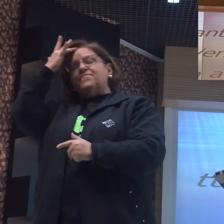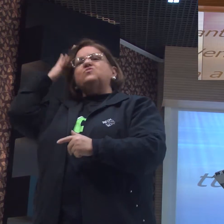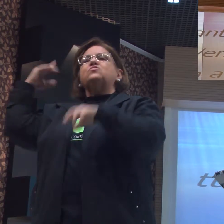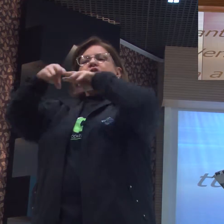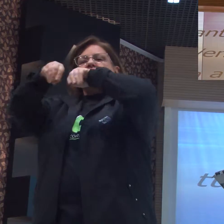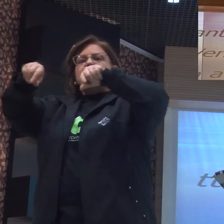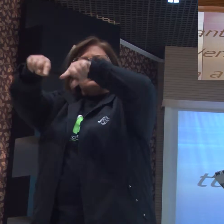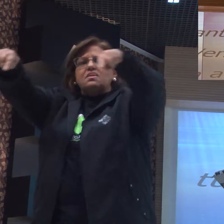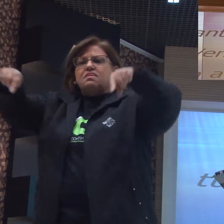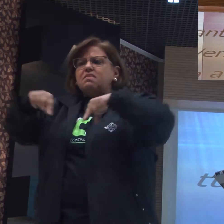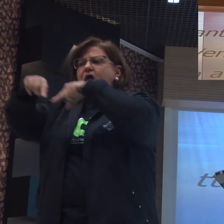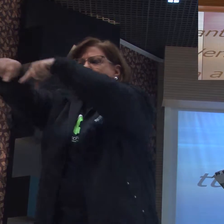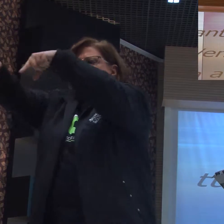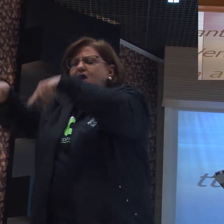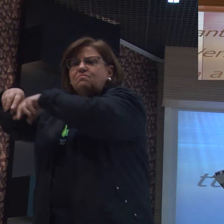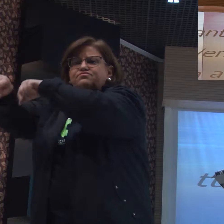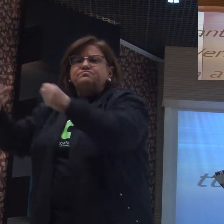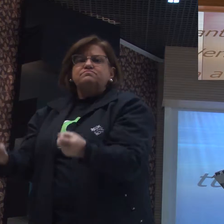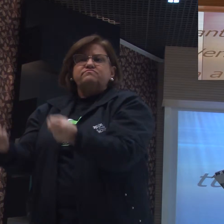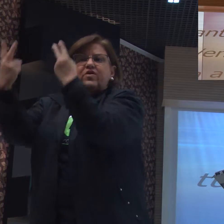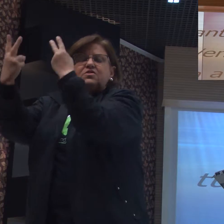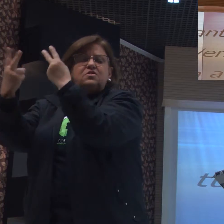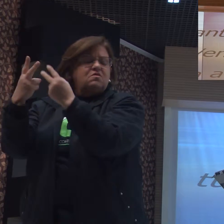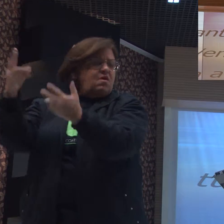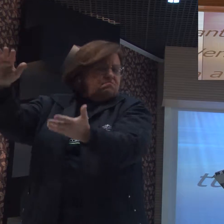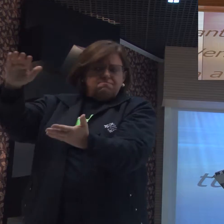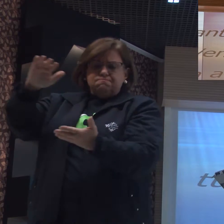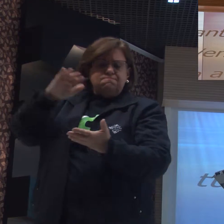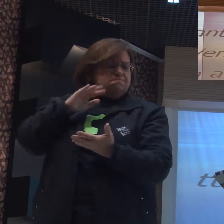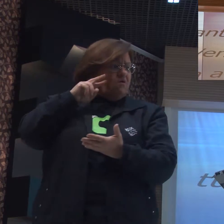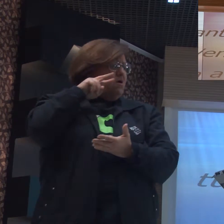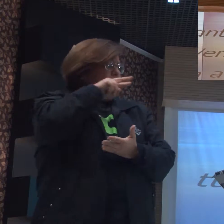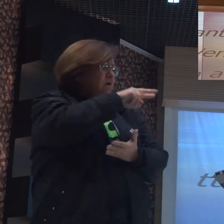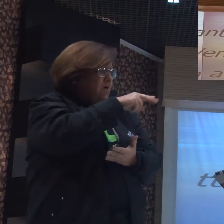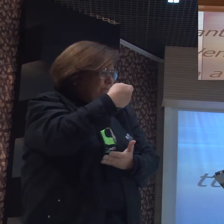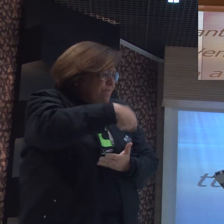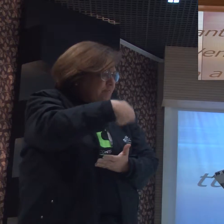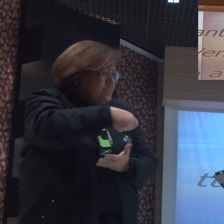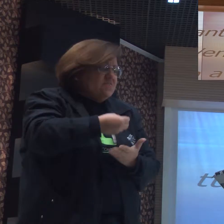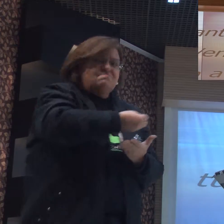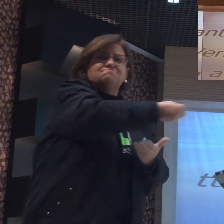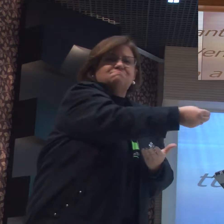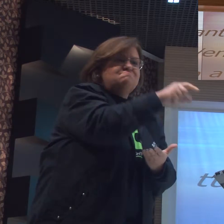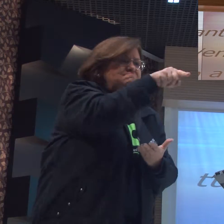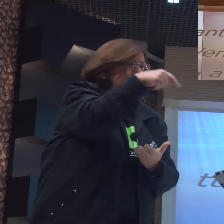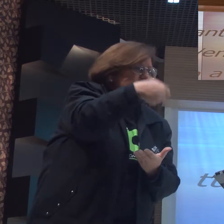Agora, essas perguntas. De que maneira a unidade ela